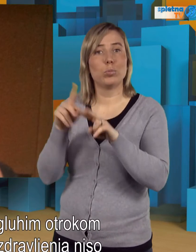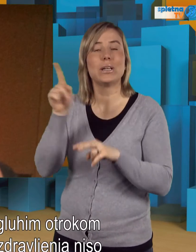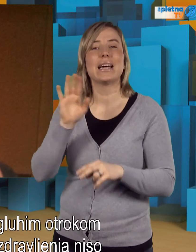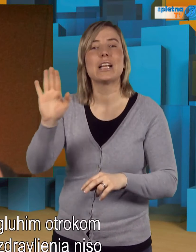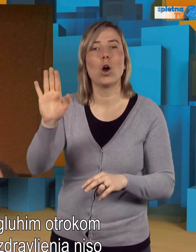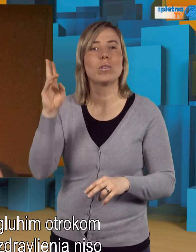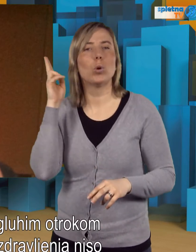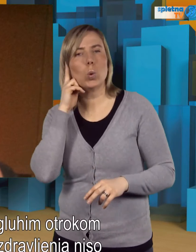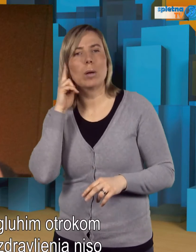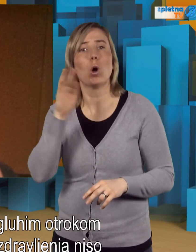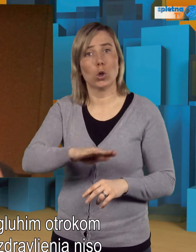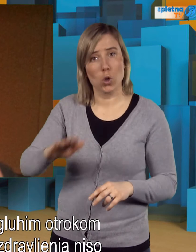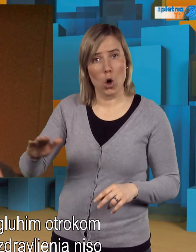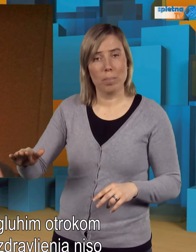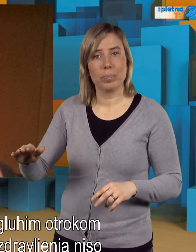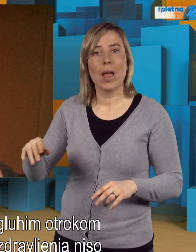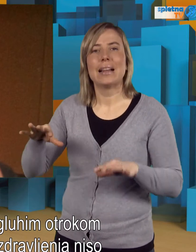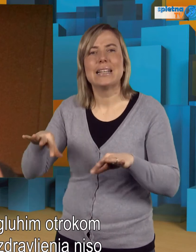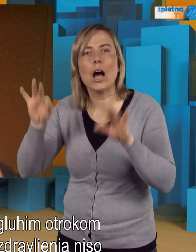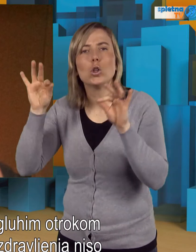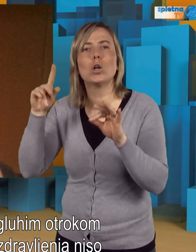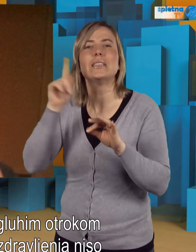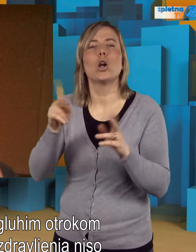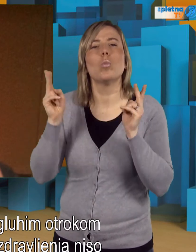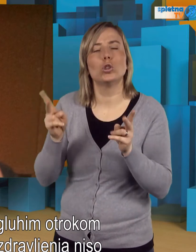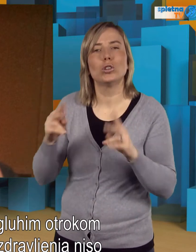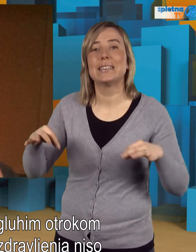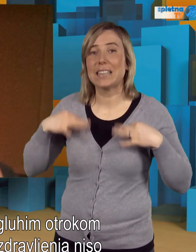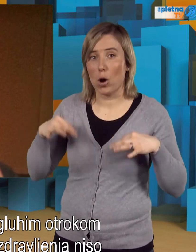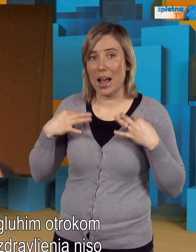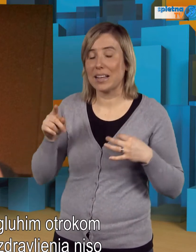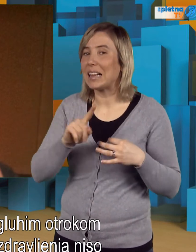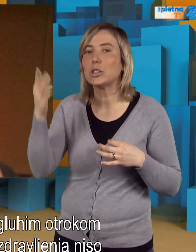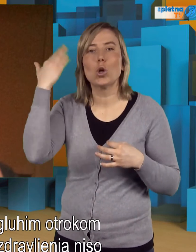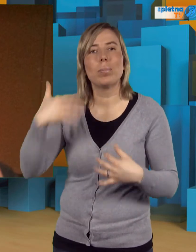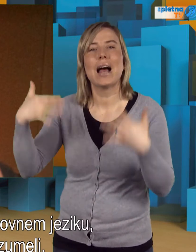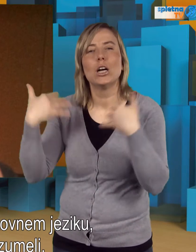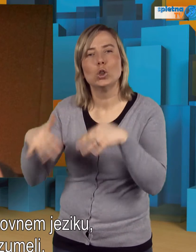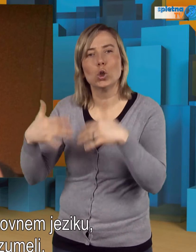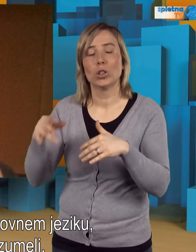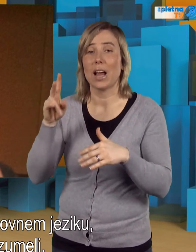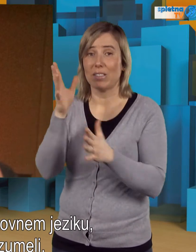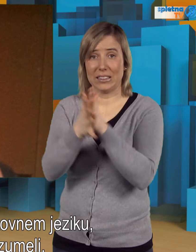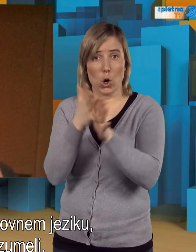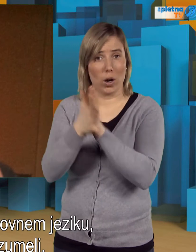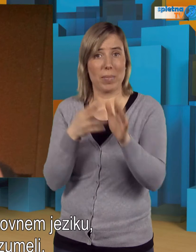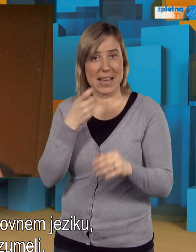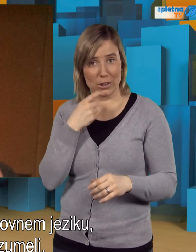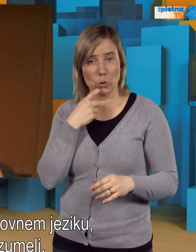Weinribu in njegovim gluhim otrokom diagnoza in možnosti zdravljenja niso bile razložene v znakovnem jeziku, da bi